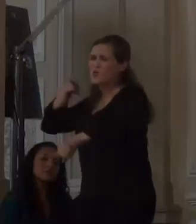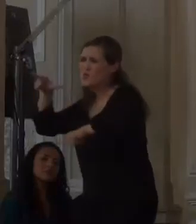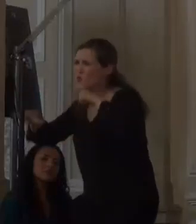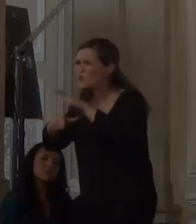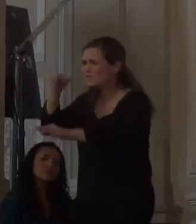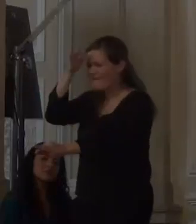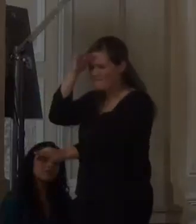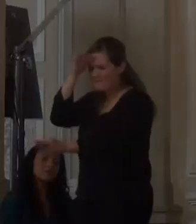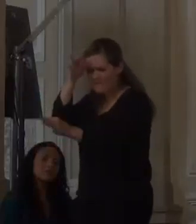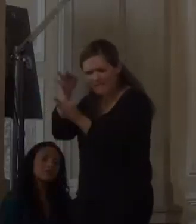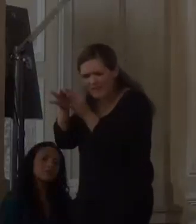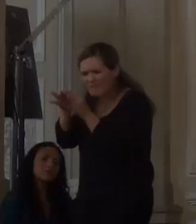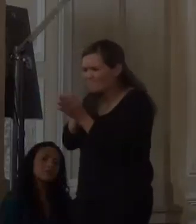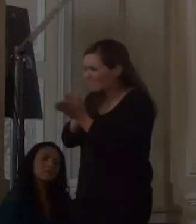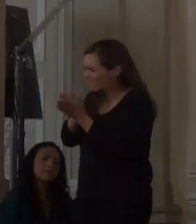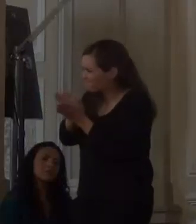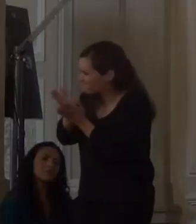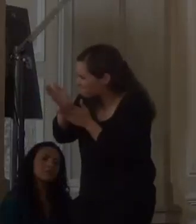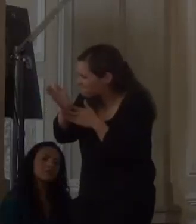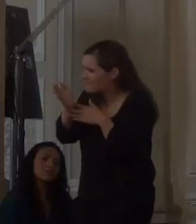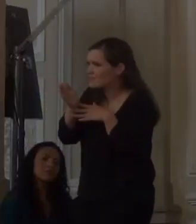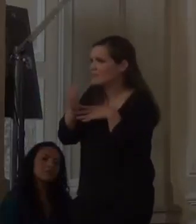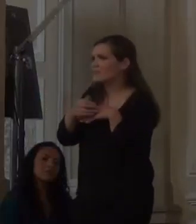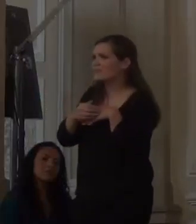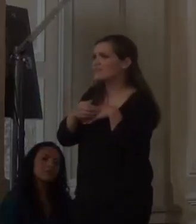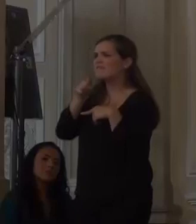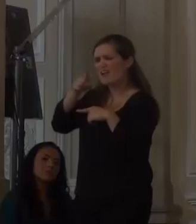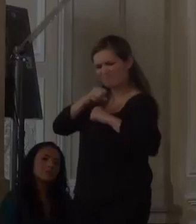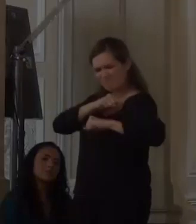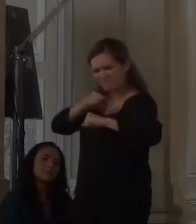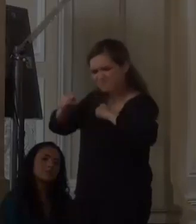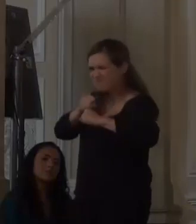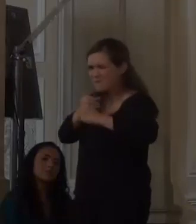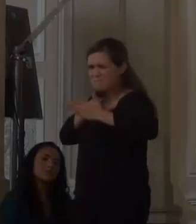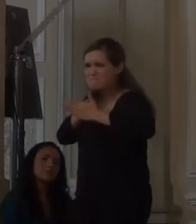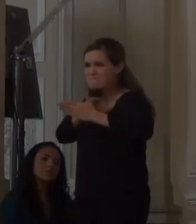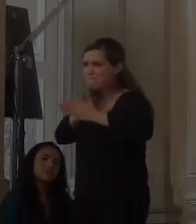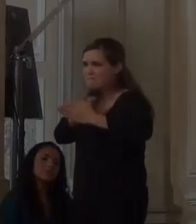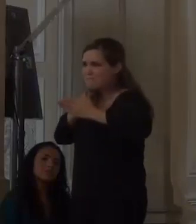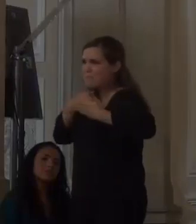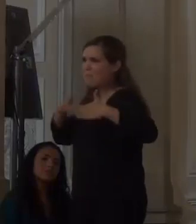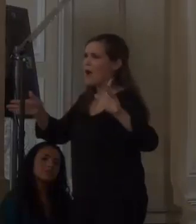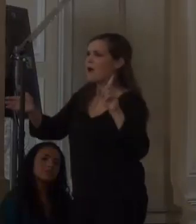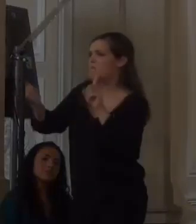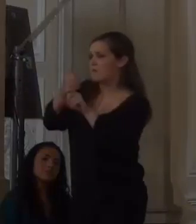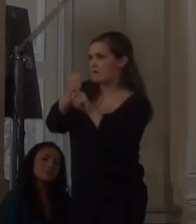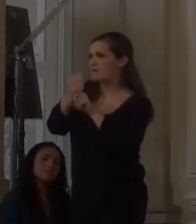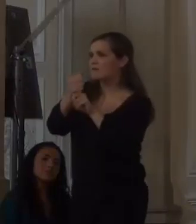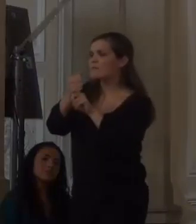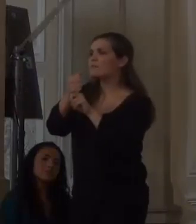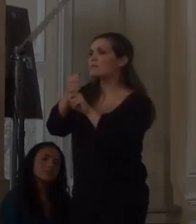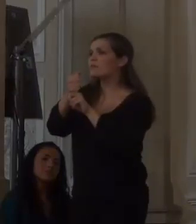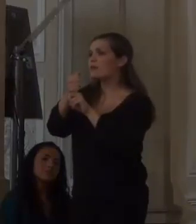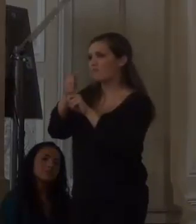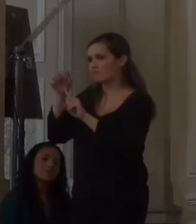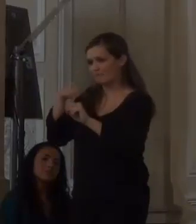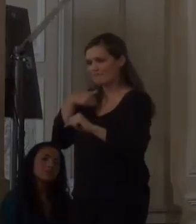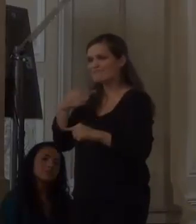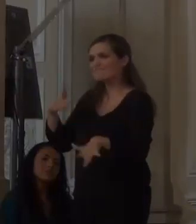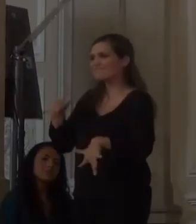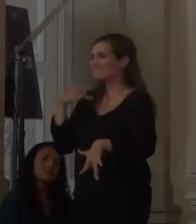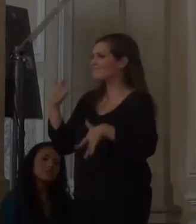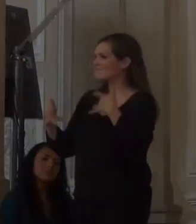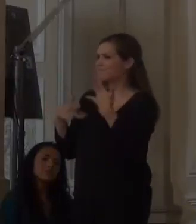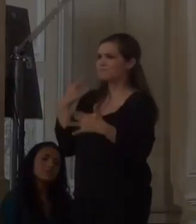fe, hay una historia de superación. Por eso me alegra